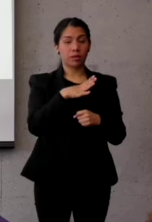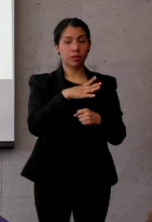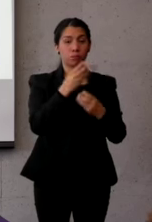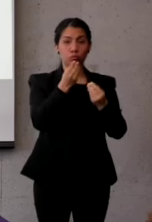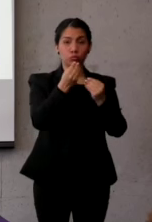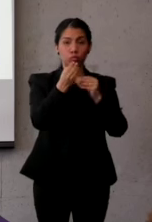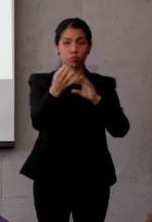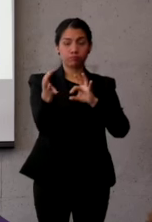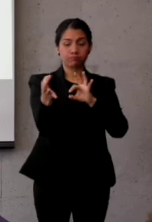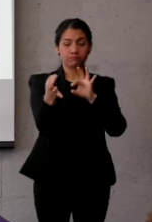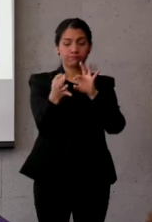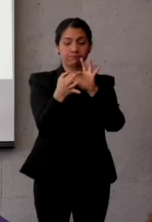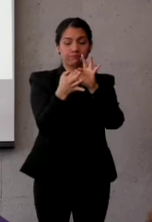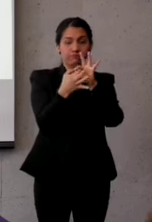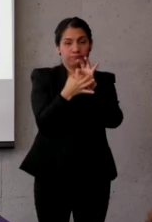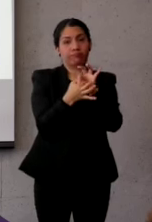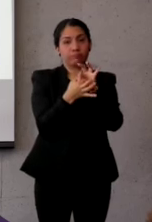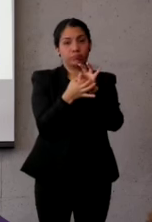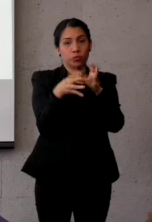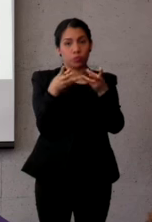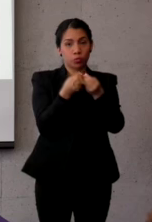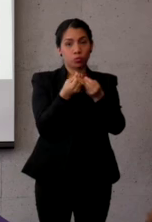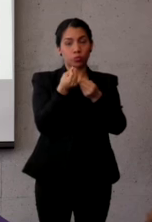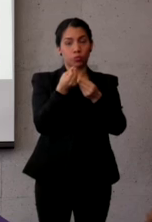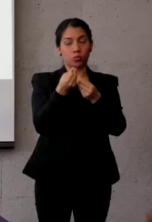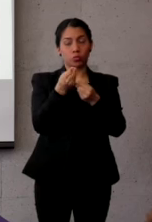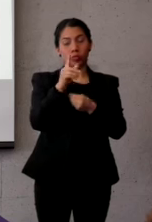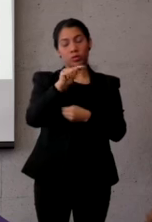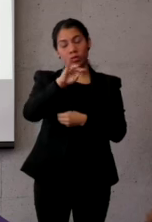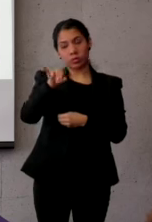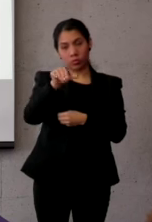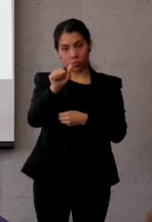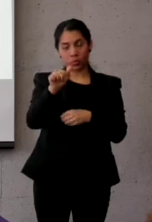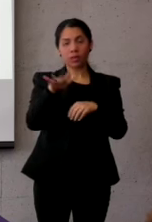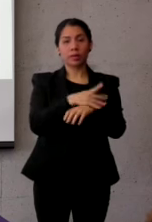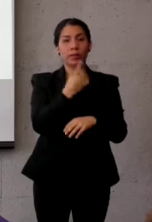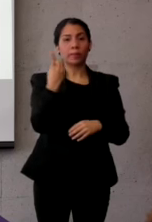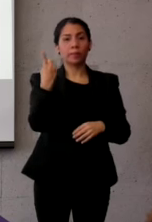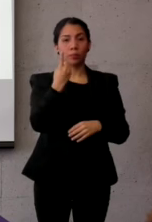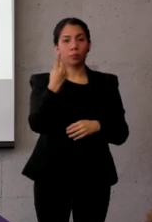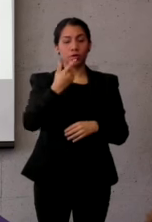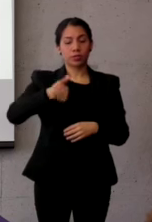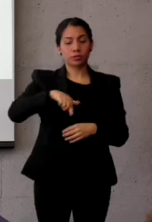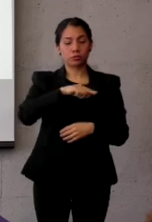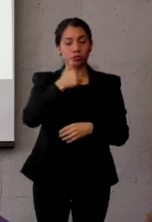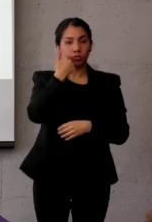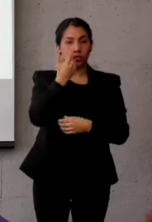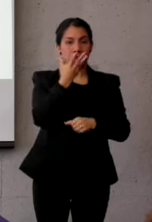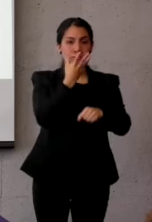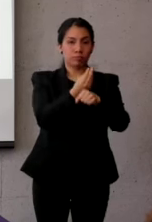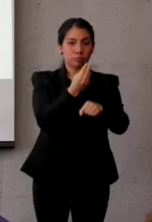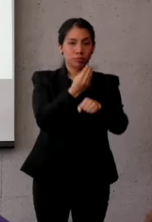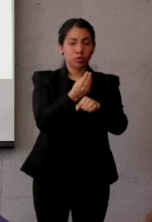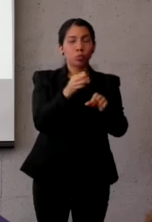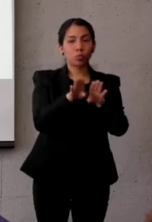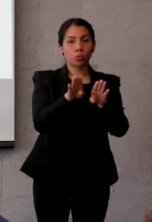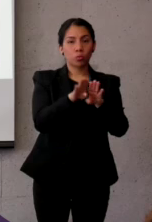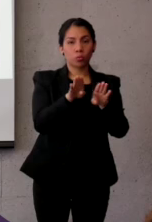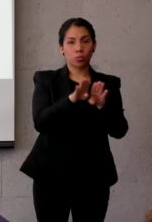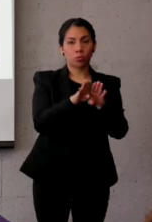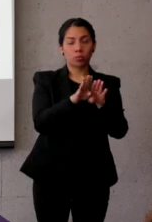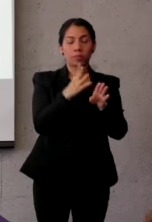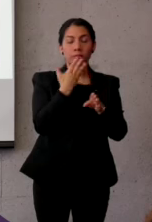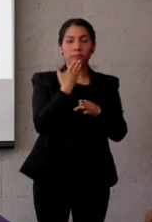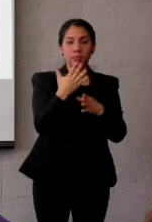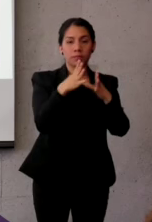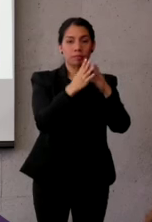ustedes, dado que vamos a trabajar directamente, exactamente en la resolución con la administración. Entonces, ahí hay